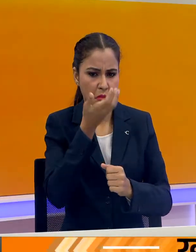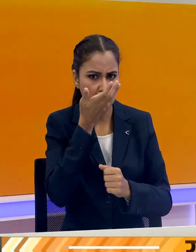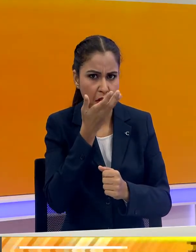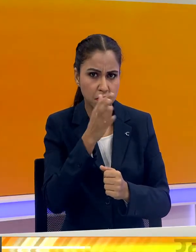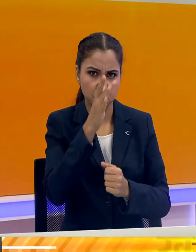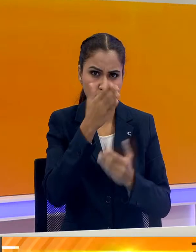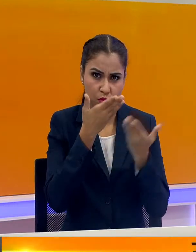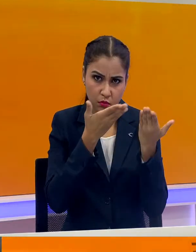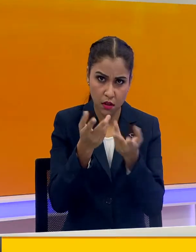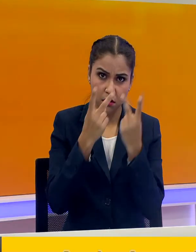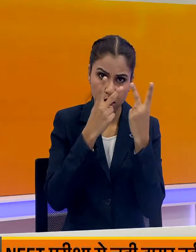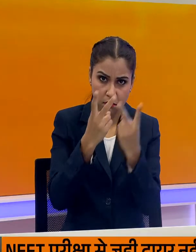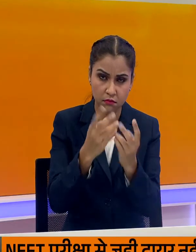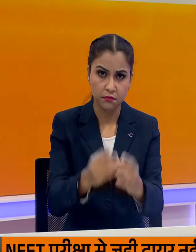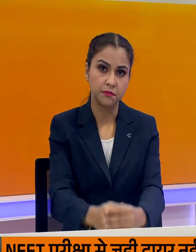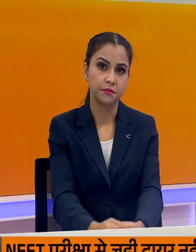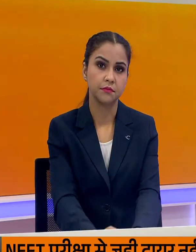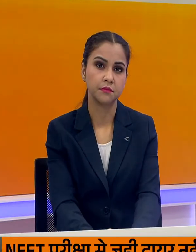है।